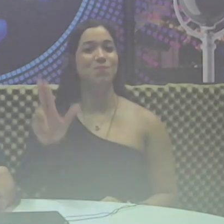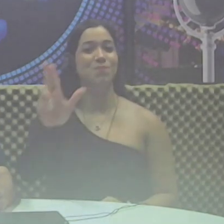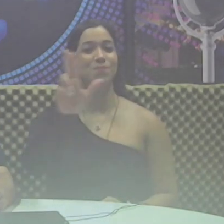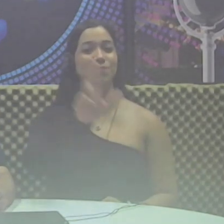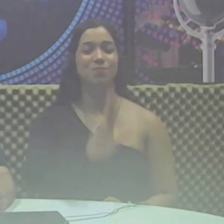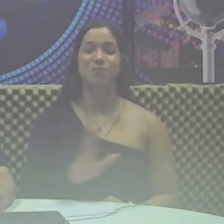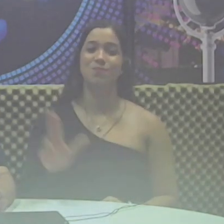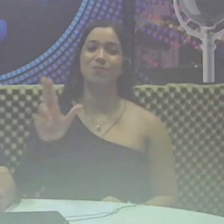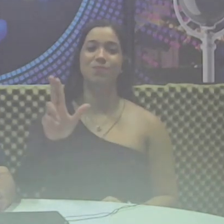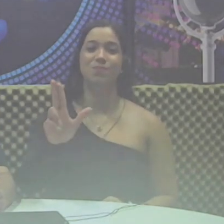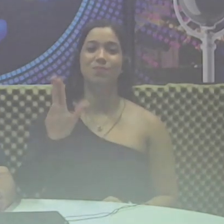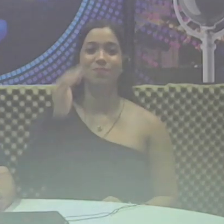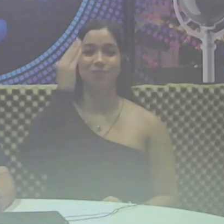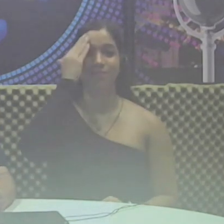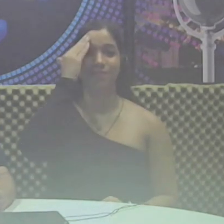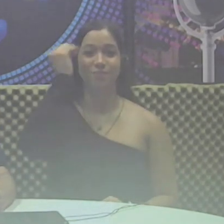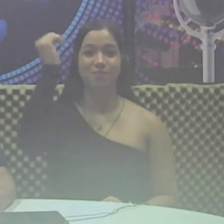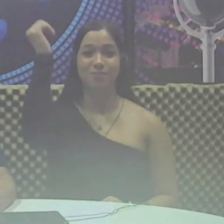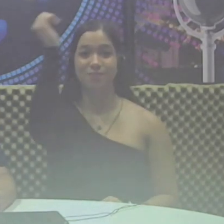Uberlândia,